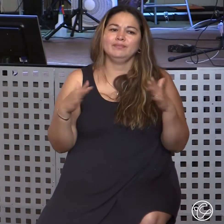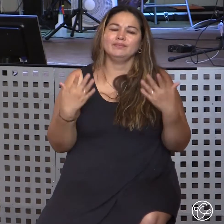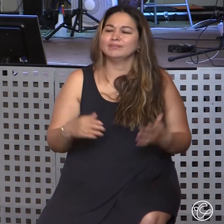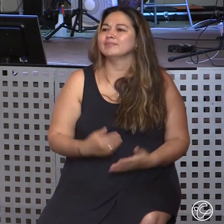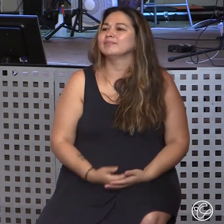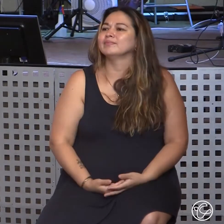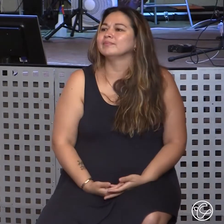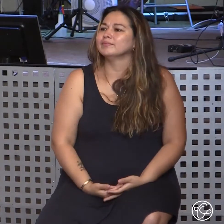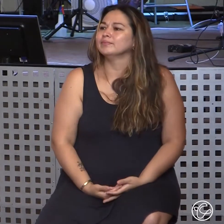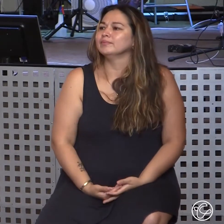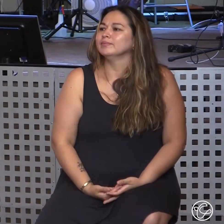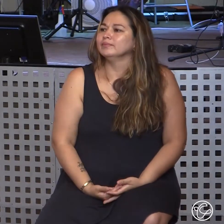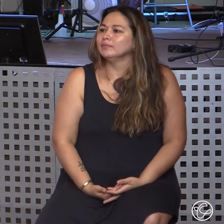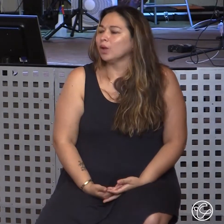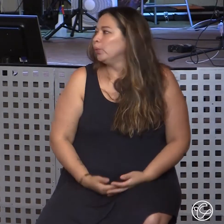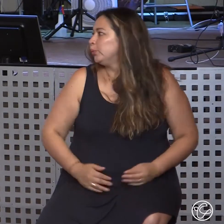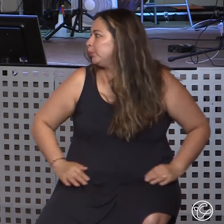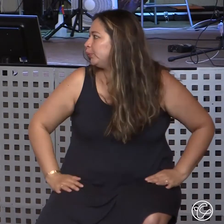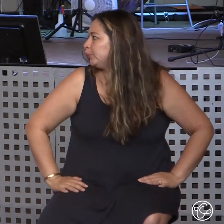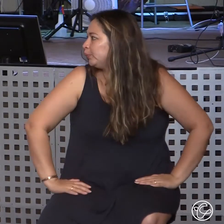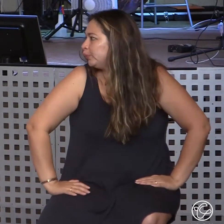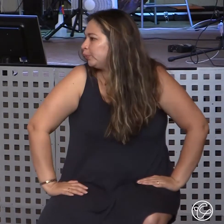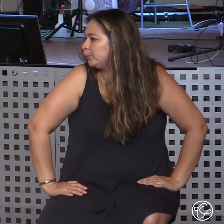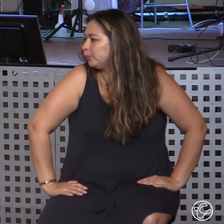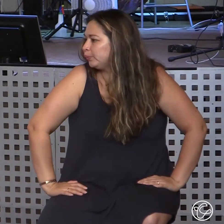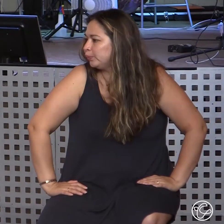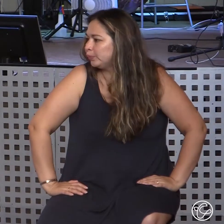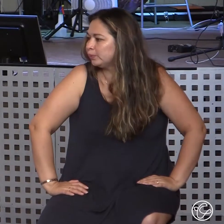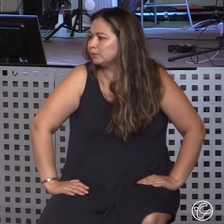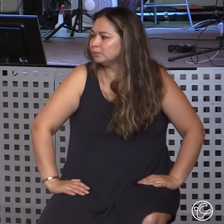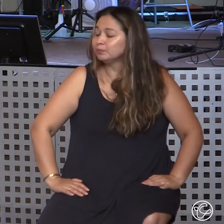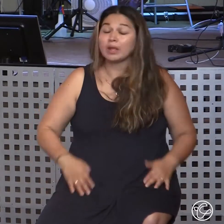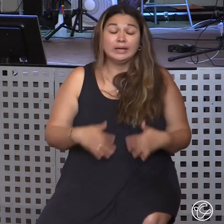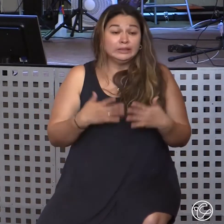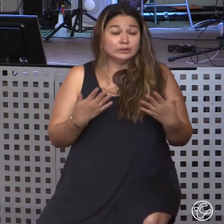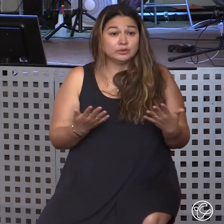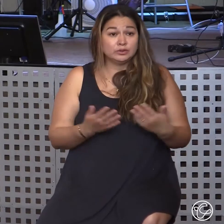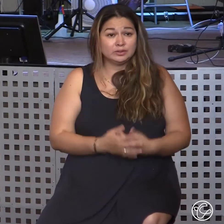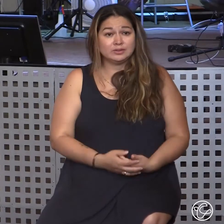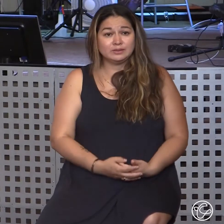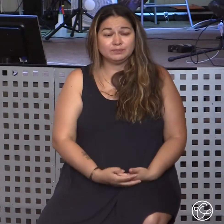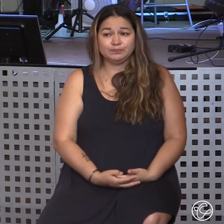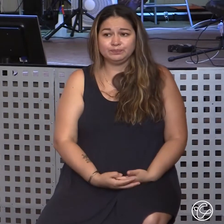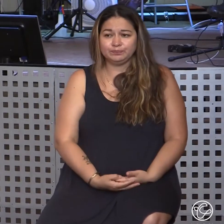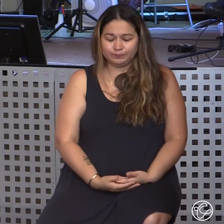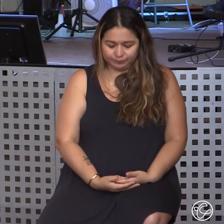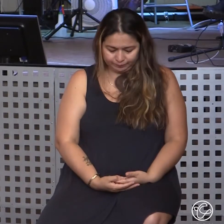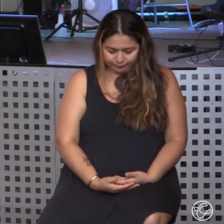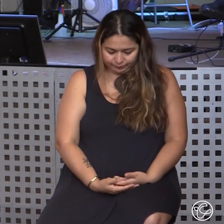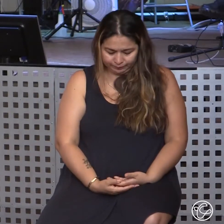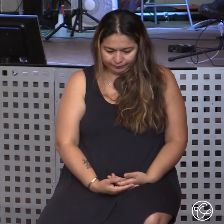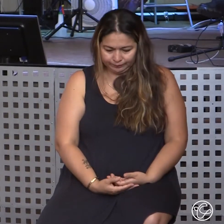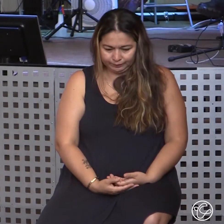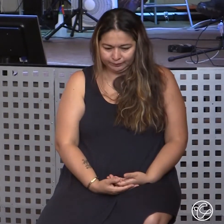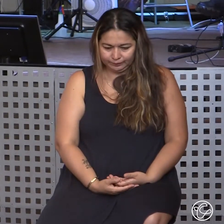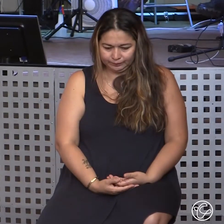Tengo que ver algo para poder honrar. Por eso el secreto.